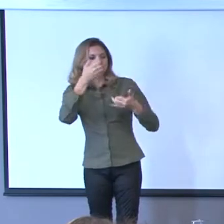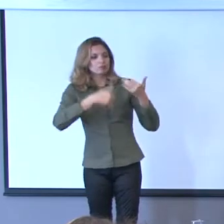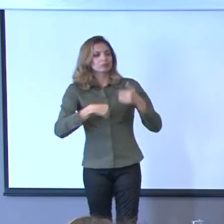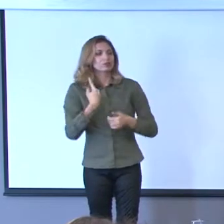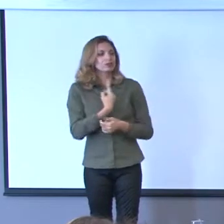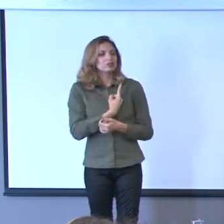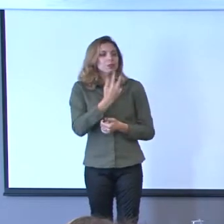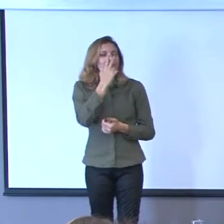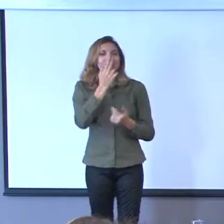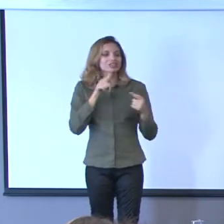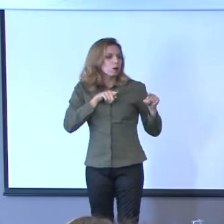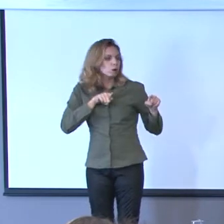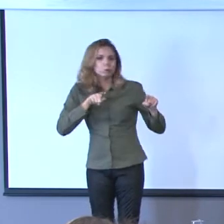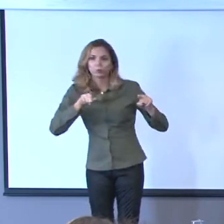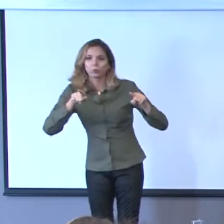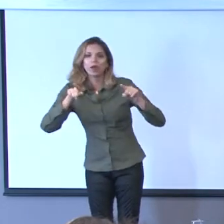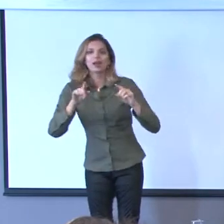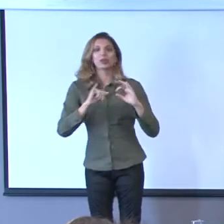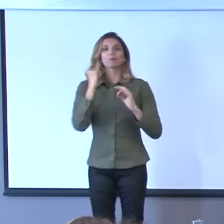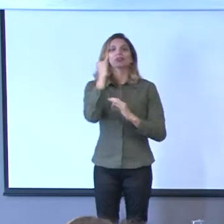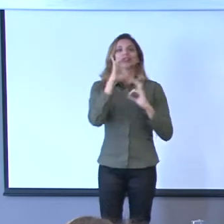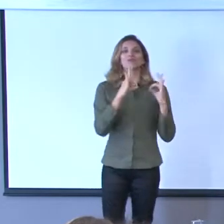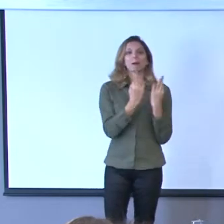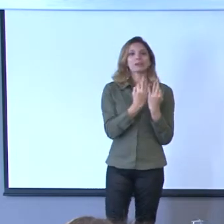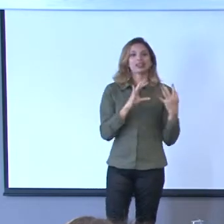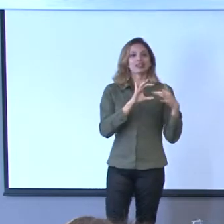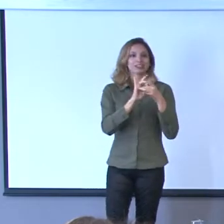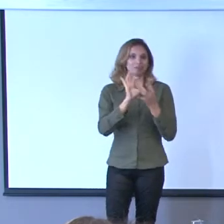linha comum, que é assim, a importância das famílias, né?